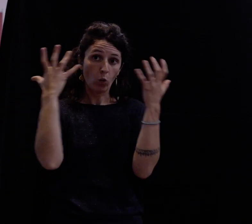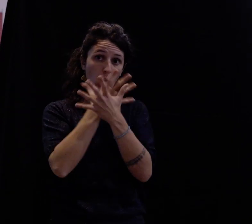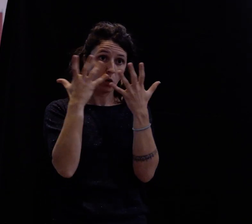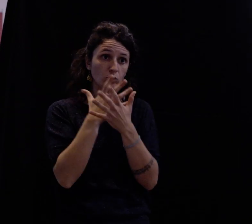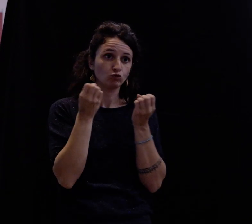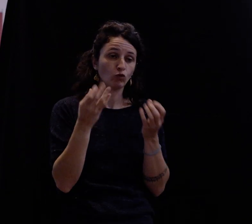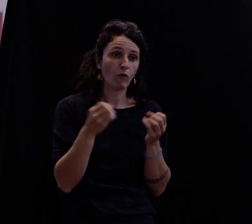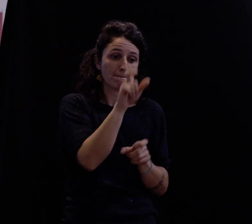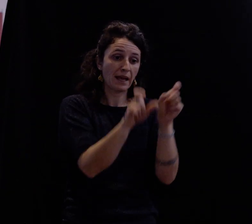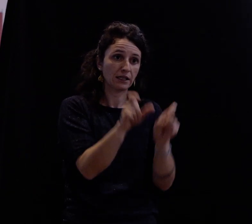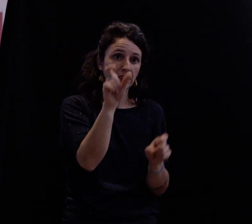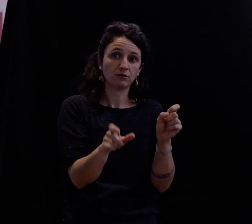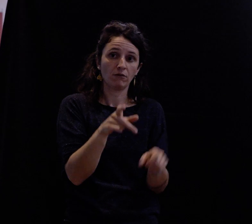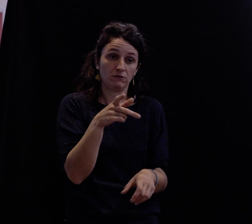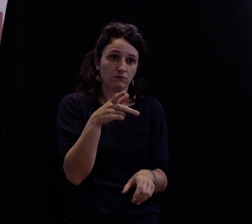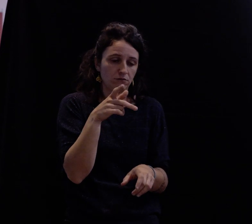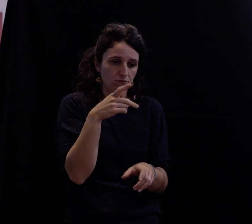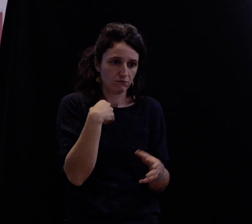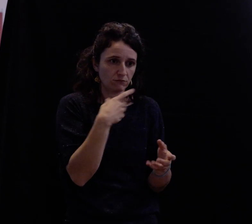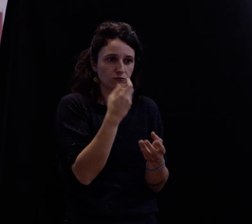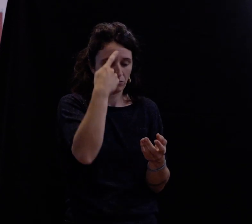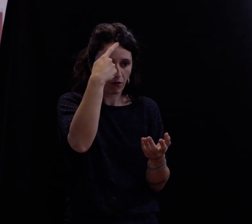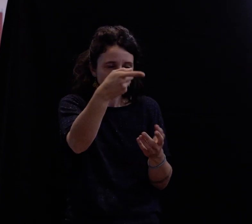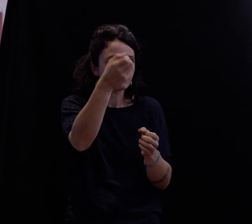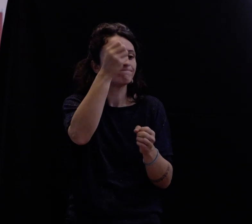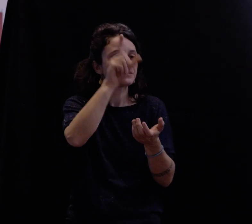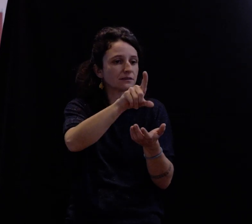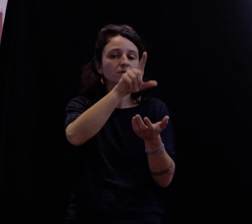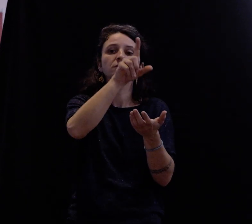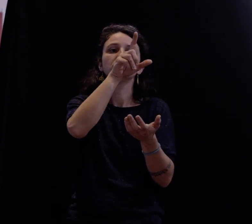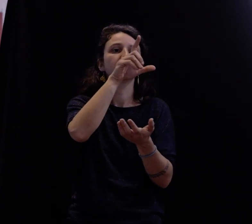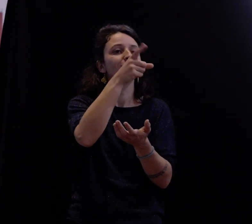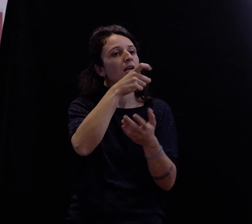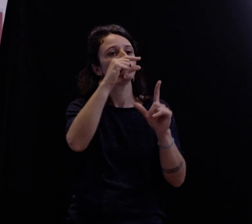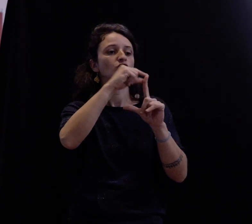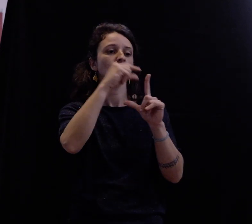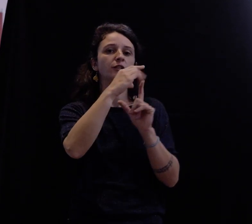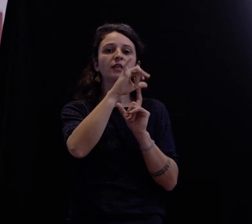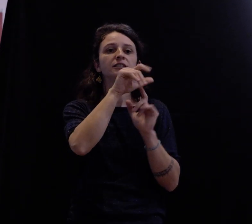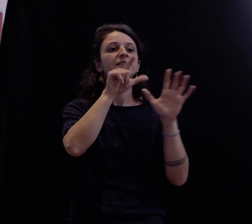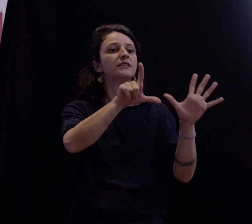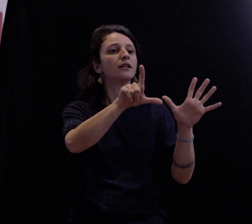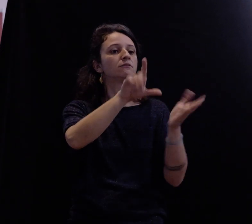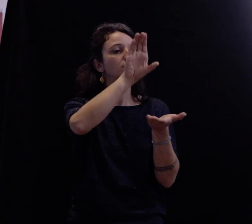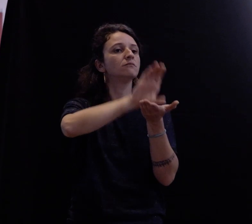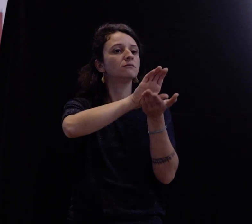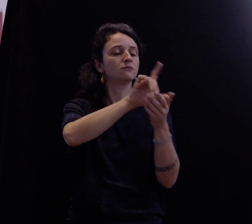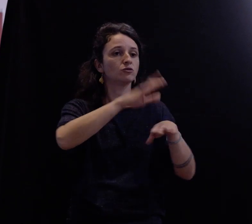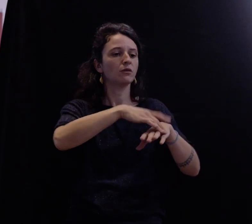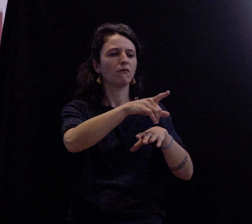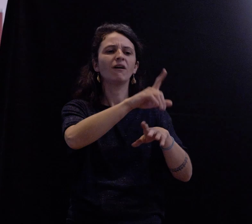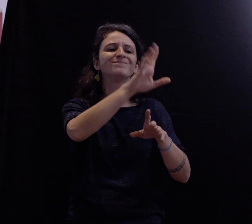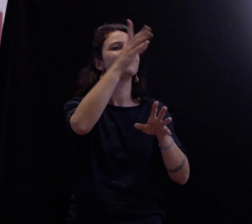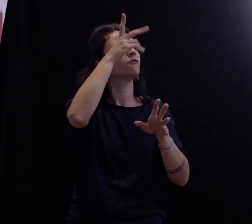qui se ressemblent beaucoup. Donc, en fait, même quand on pense que c'est le CHD7, le labo, il dit, ok, mais je vais quand même étudier l'autre en même temps, parce